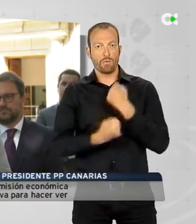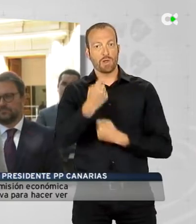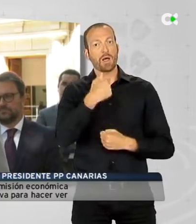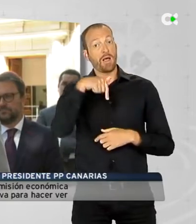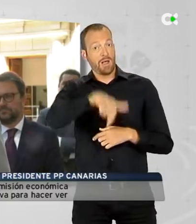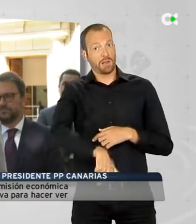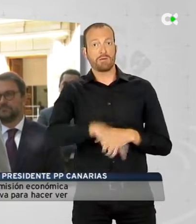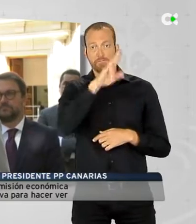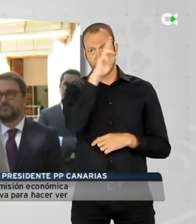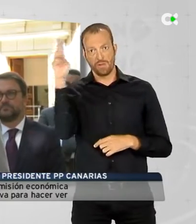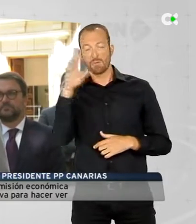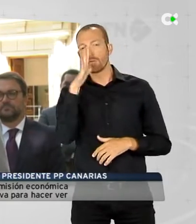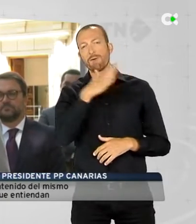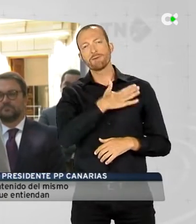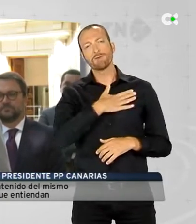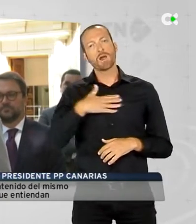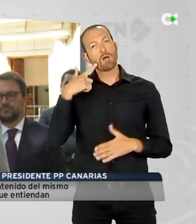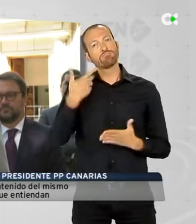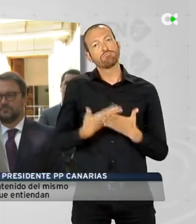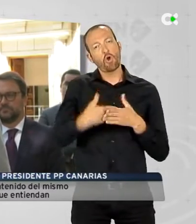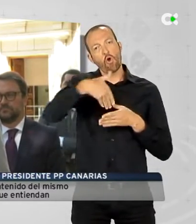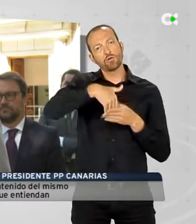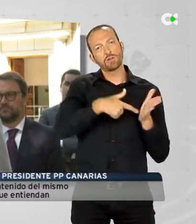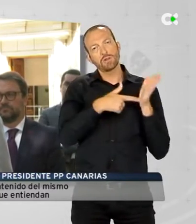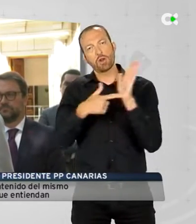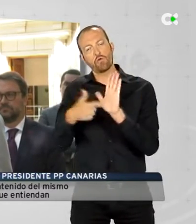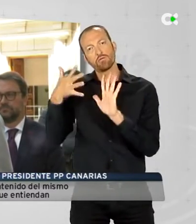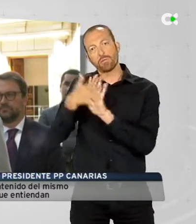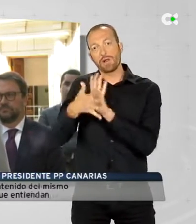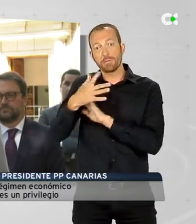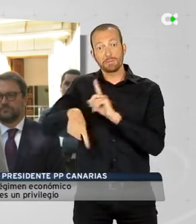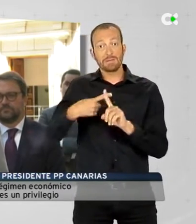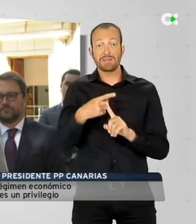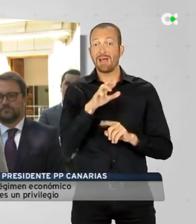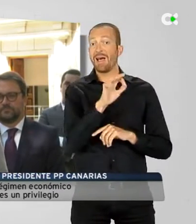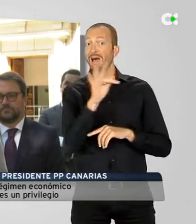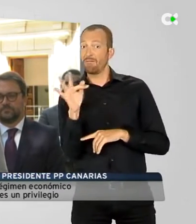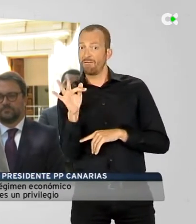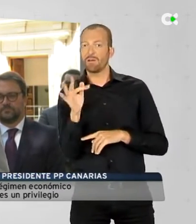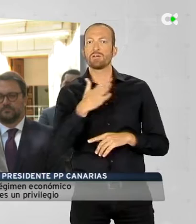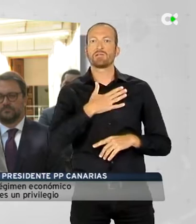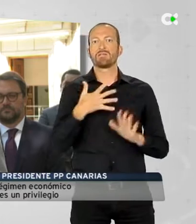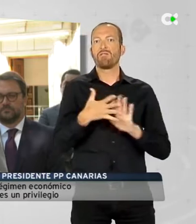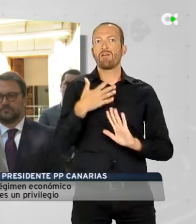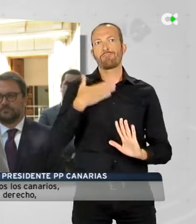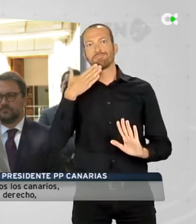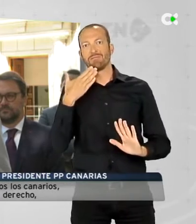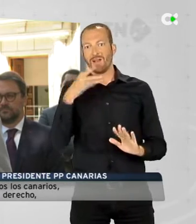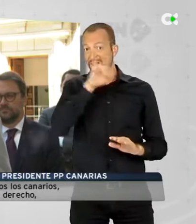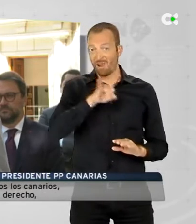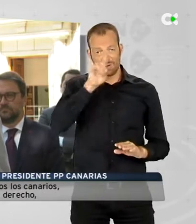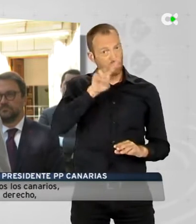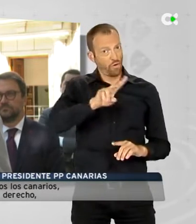Génova para hacer ver cuál es el contenido del mismo y para que entiendan que nuestro régimen económico y fiscal no es un privilegio que tenemos los